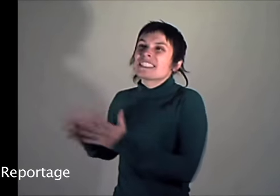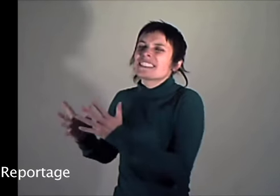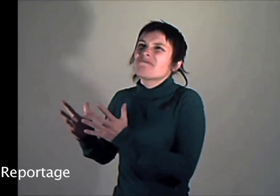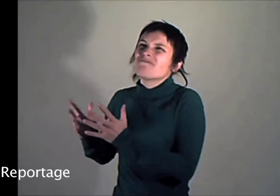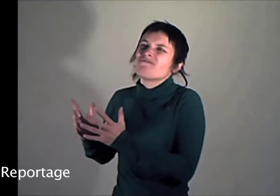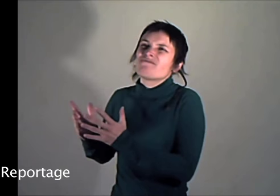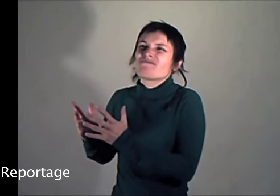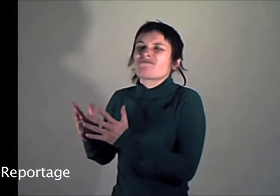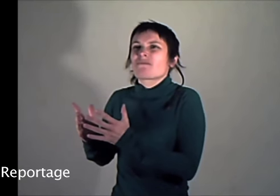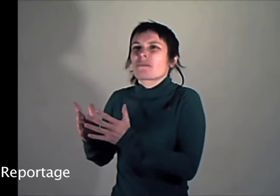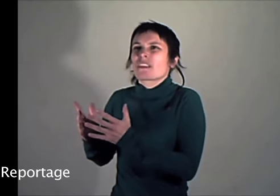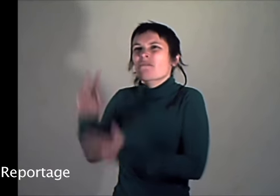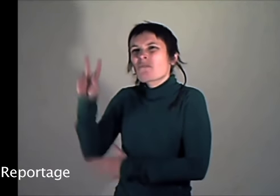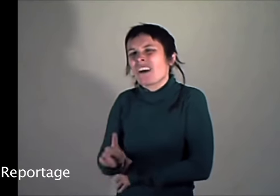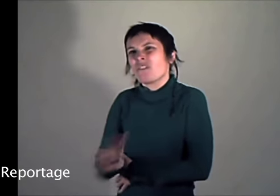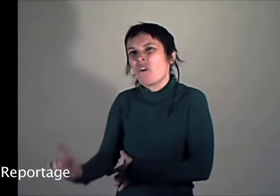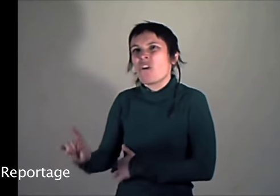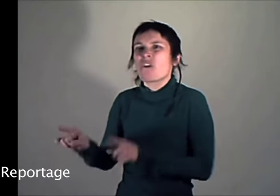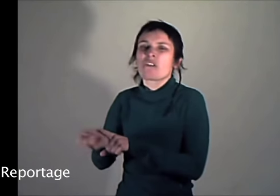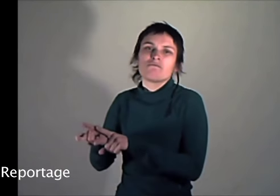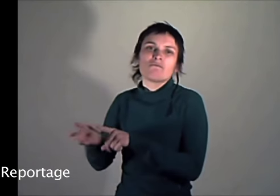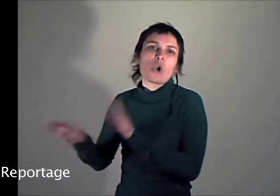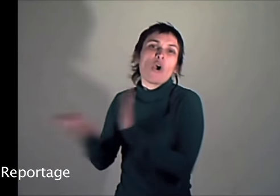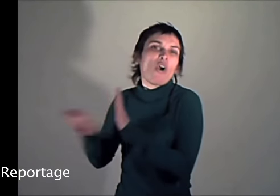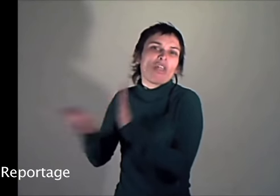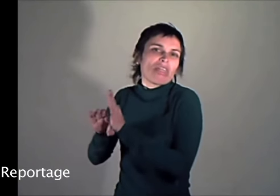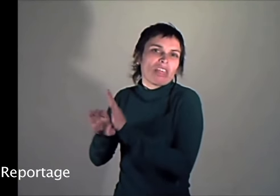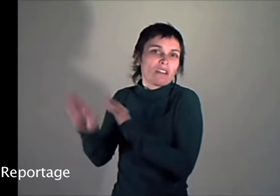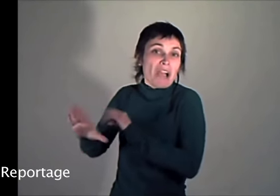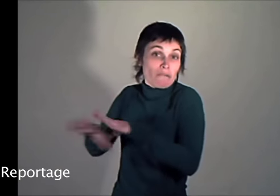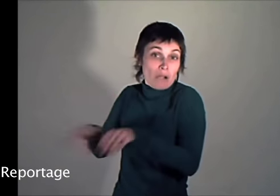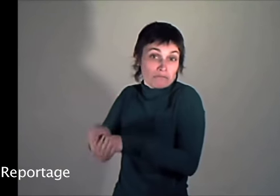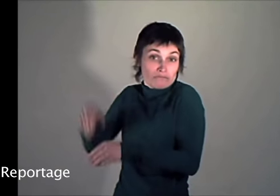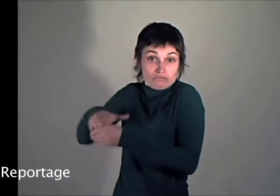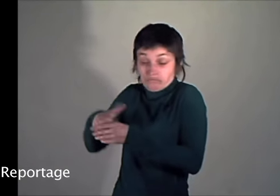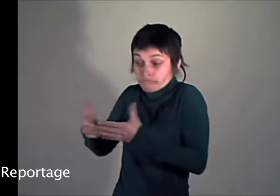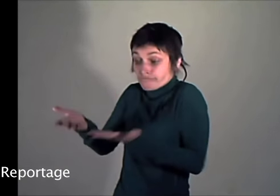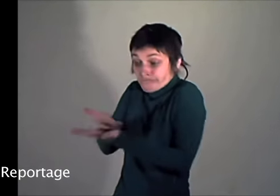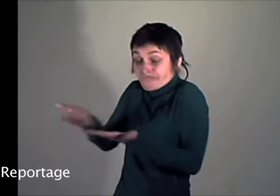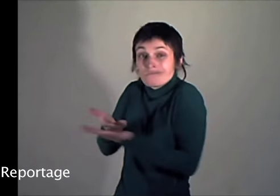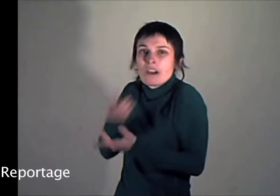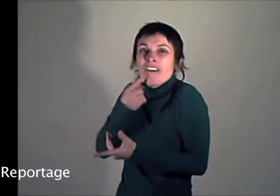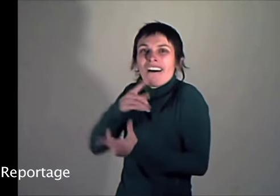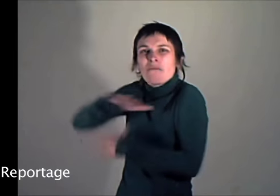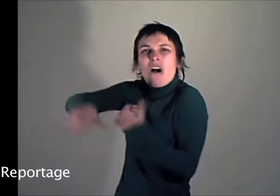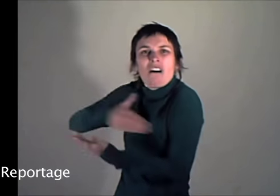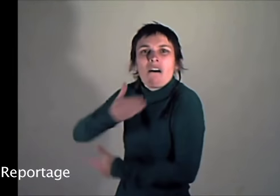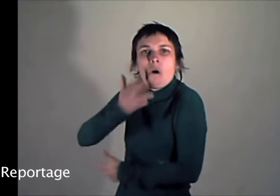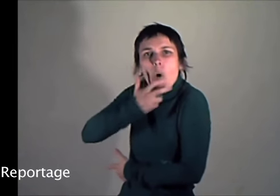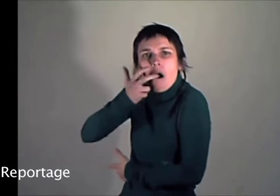ma famille, par exemple, j'ai 2 sœurs sourdes. Ouais. Donc du coup, on signe, mais c'est une sorte de code, en fait. C'est